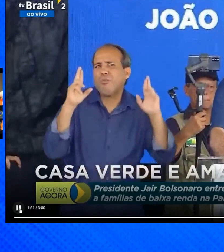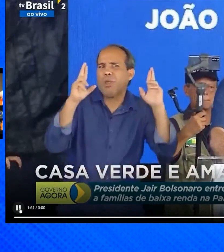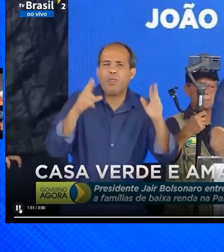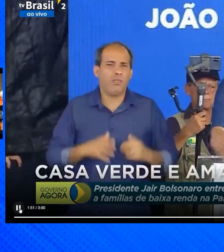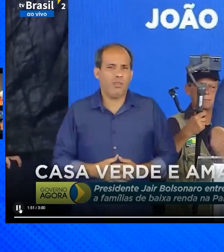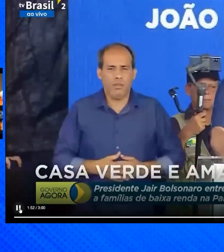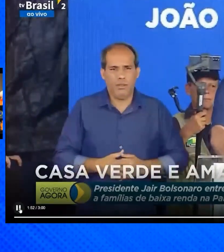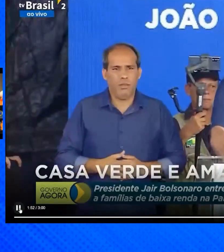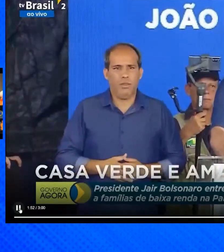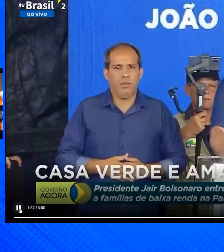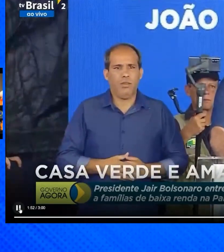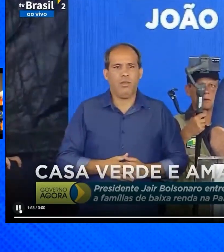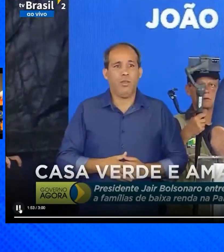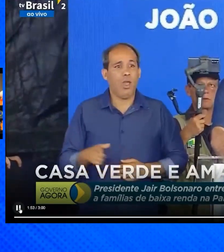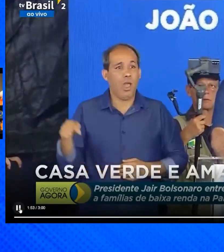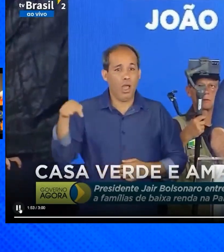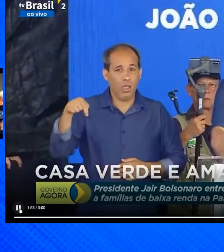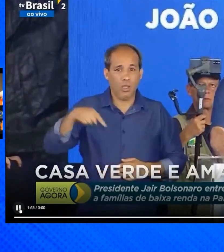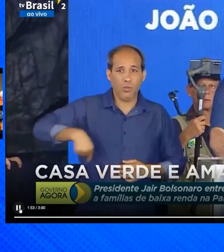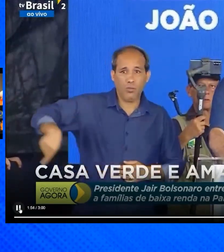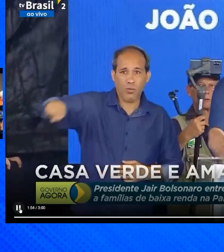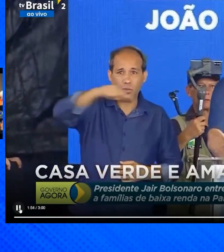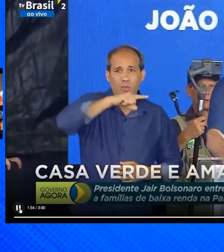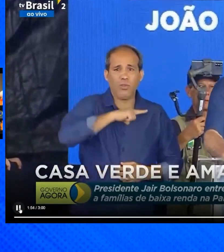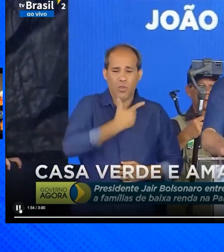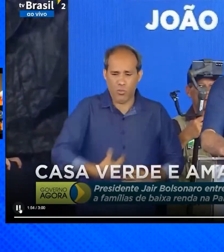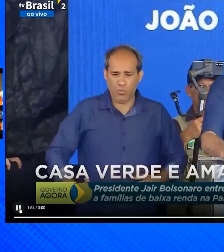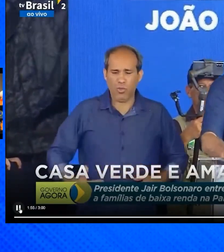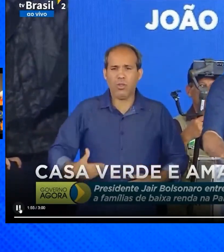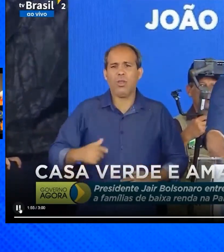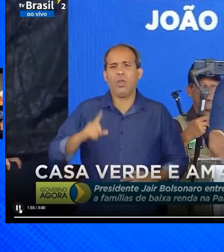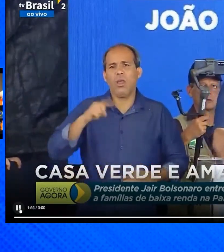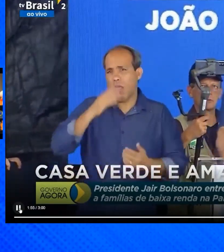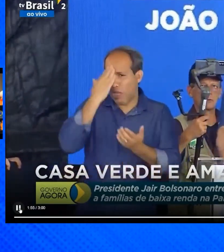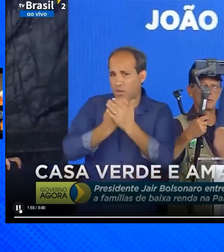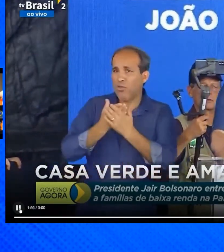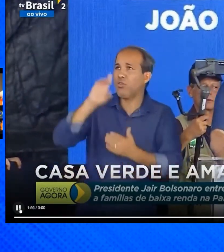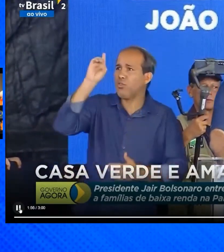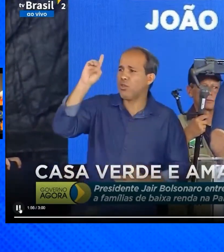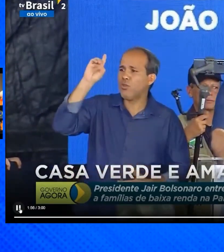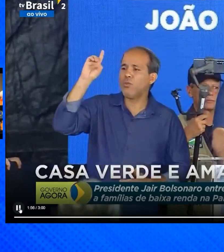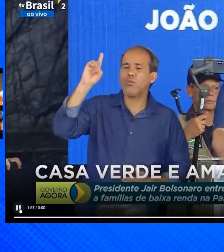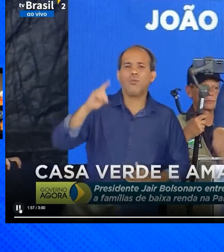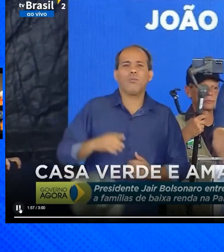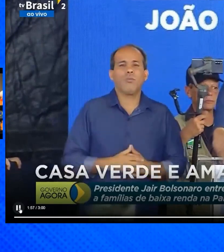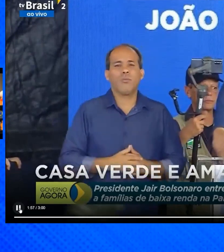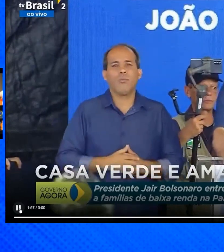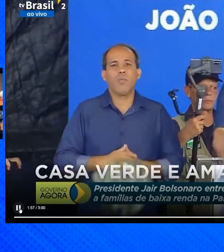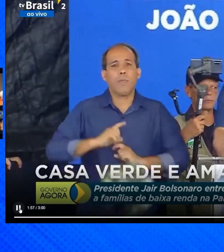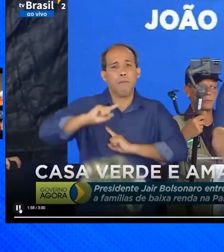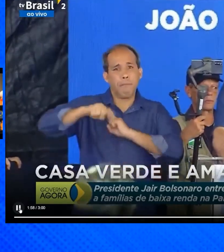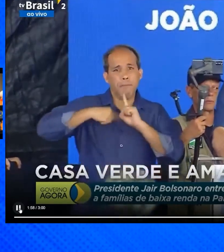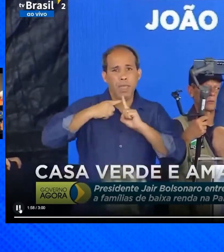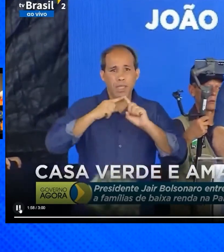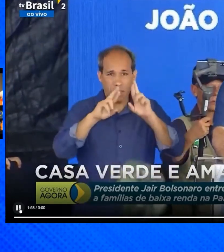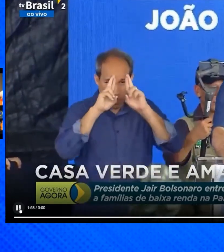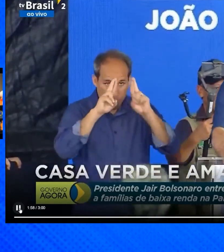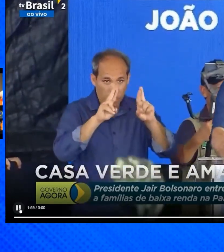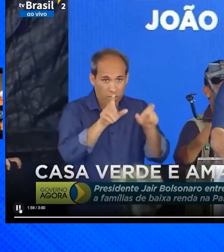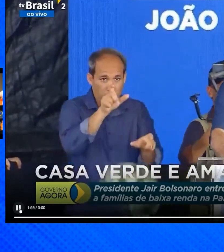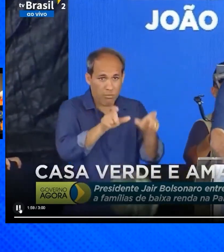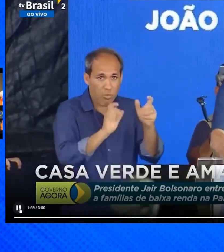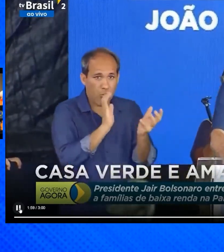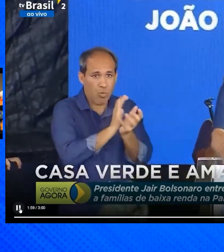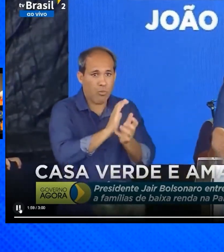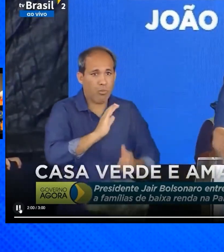Vocês hoje têm um governo que acredita em Deus, que respeita os seus militares,